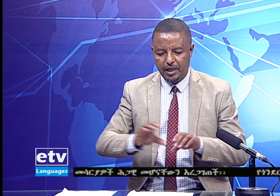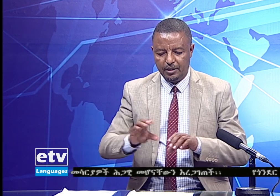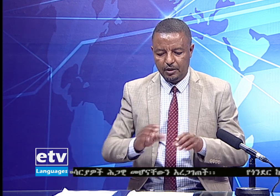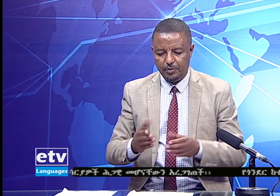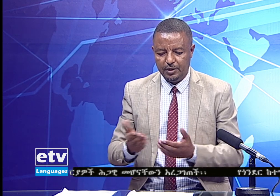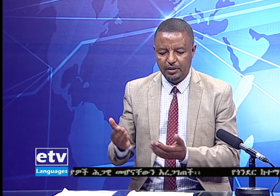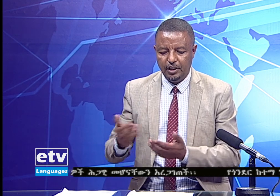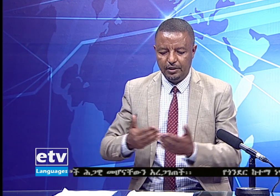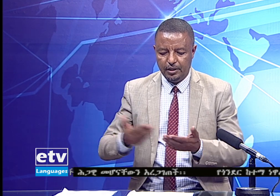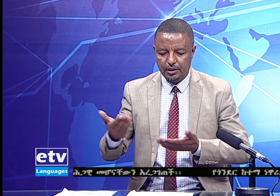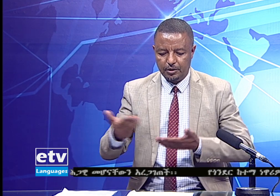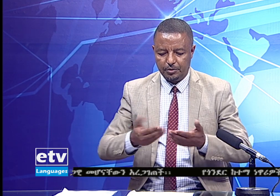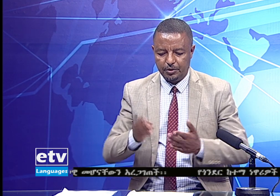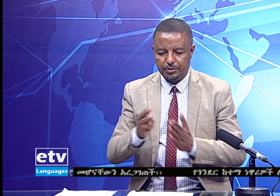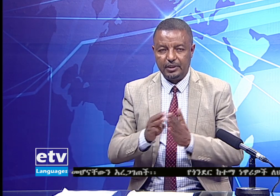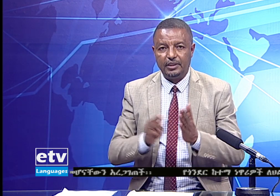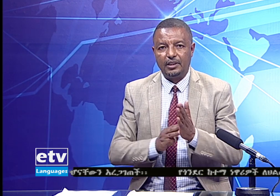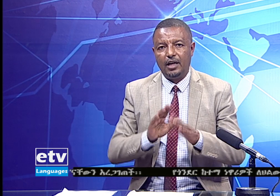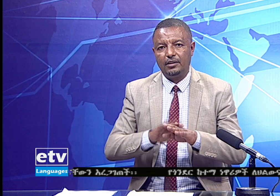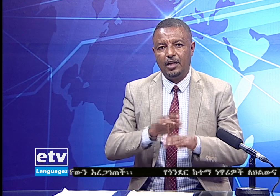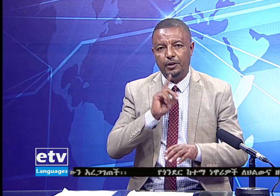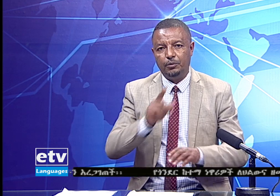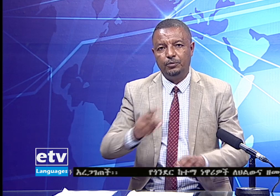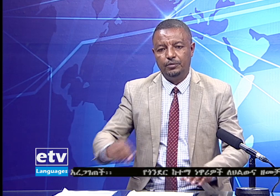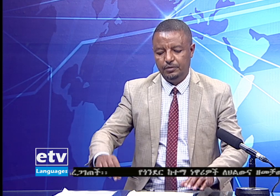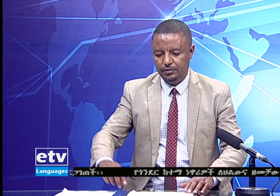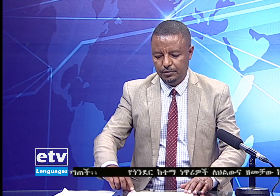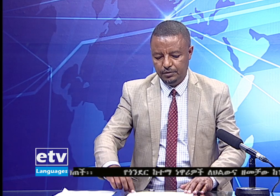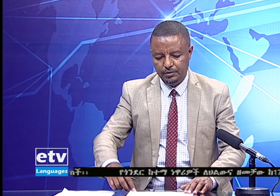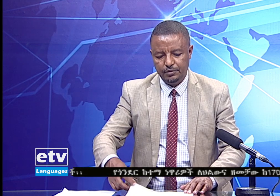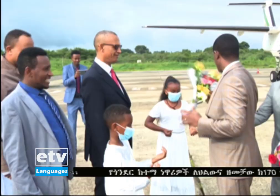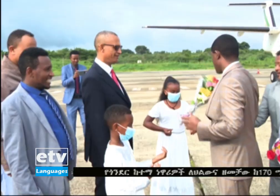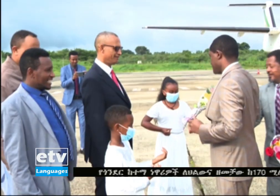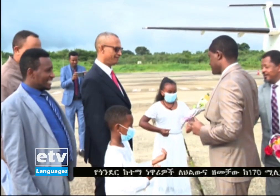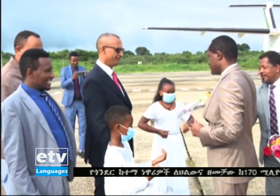ድጋፍ ባደረገበት የርክክብ ስነስርዓት ላይ ነው።